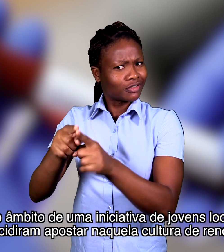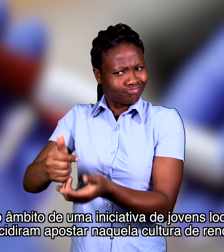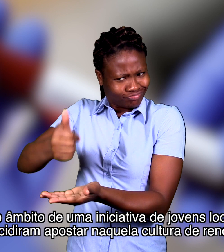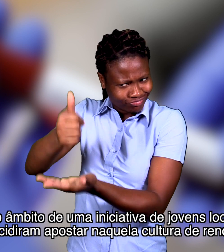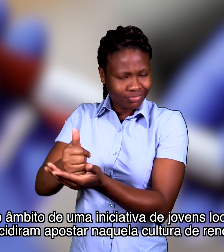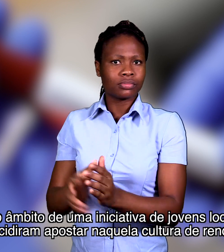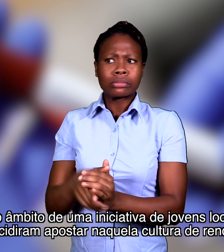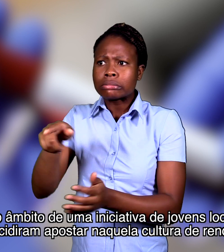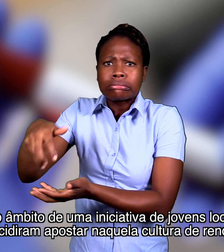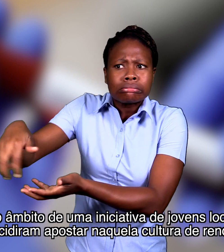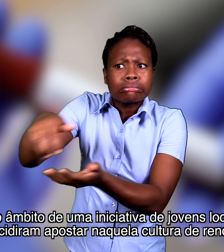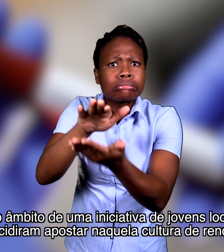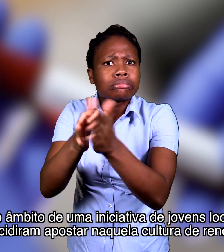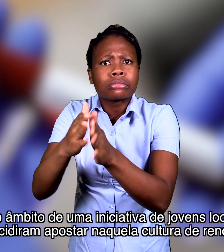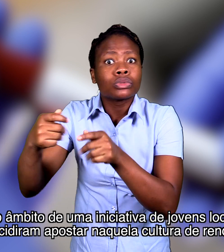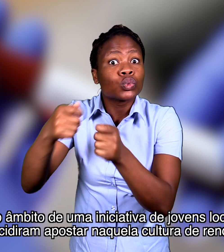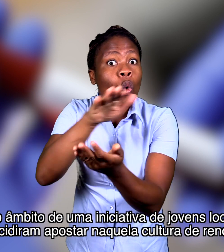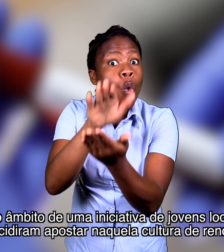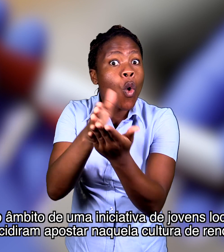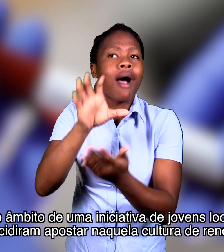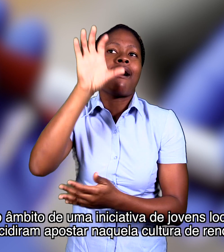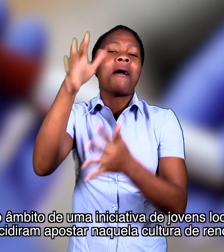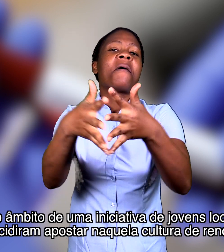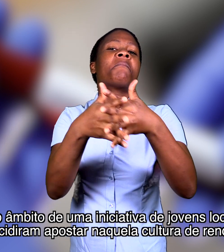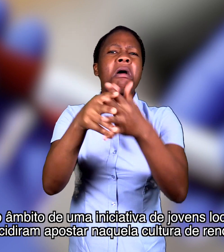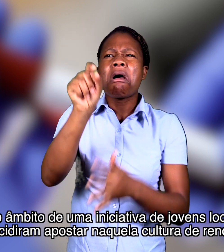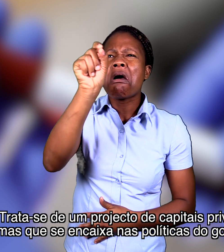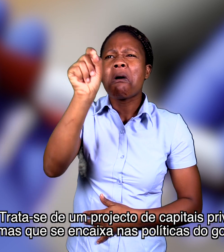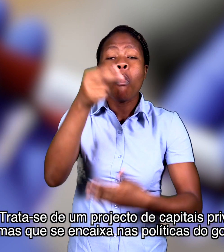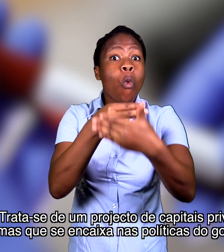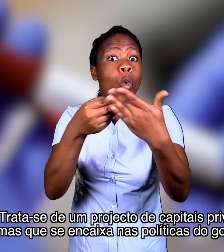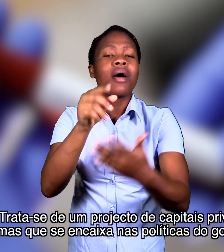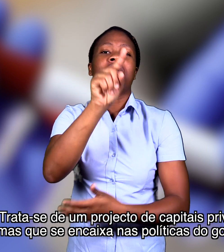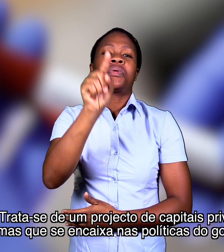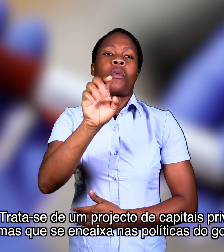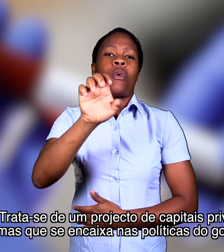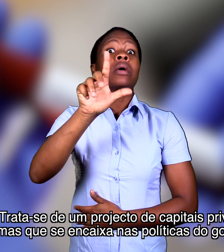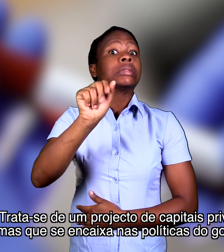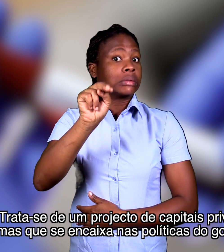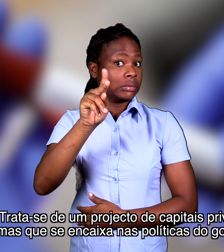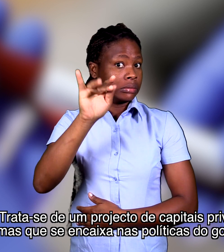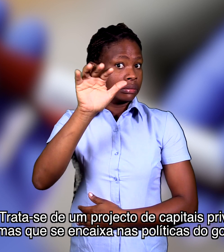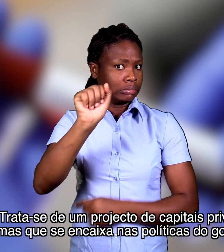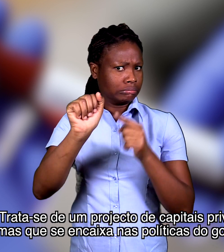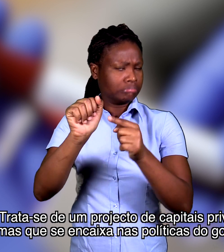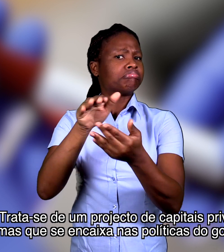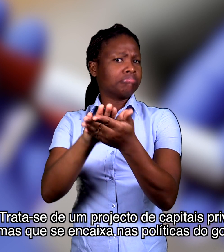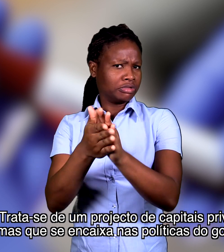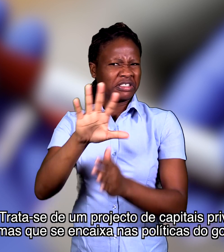iniciativa de jovens locais que decidiram apostar naquela cultura de rendimento. Trata-se de um projeto de capitais privados, mas que se encaixa